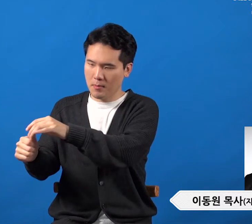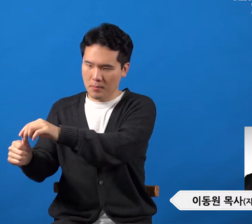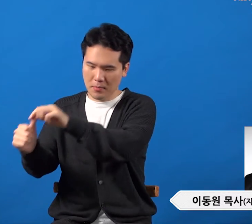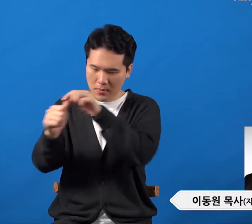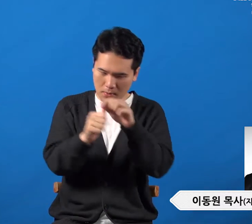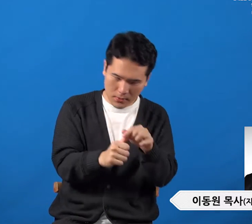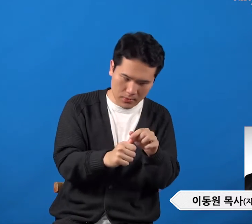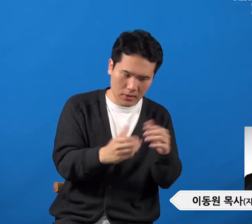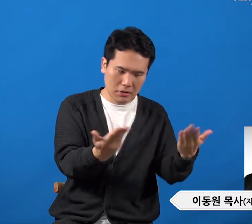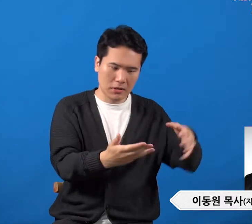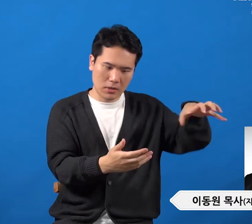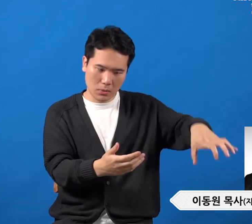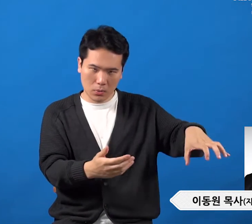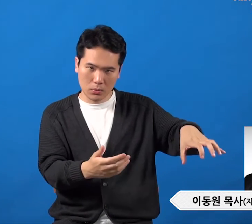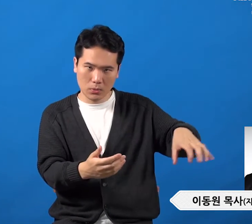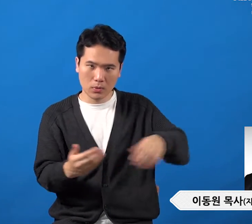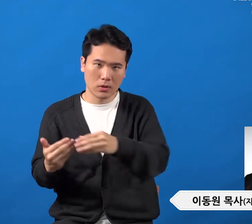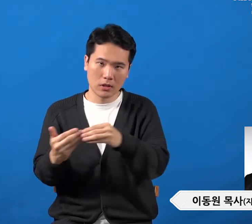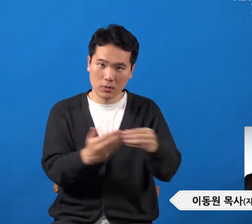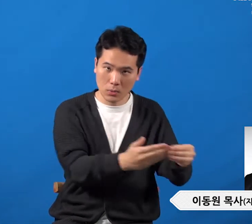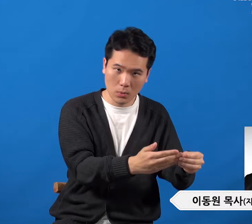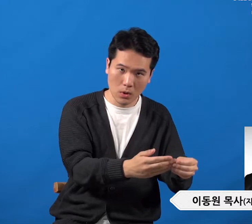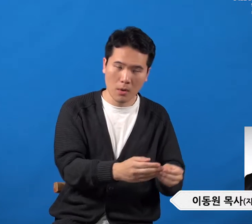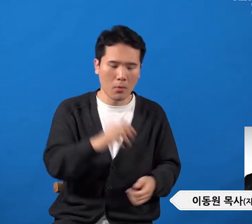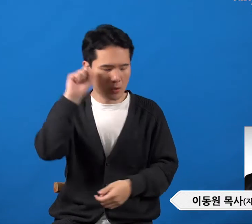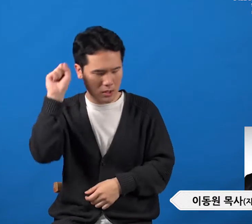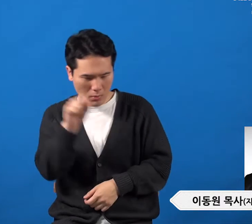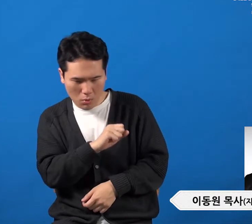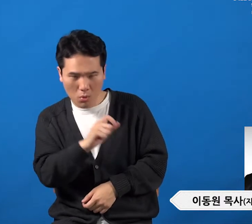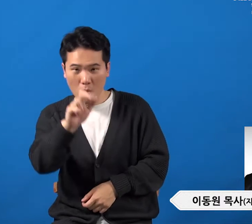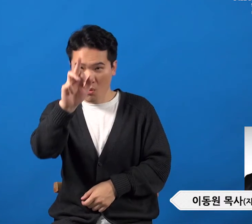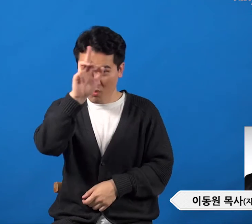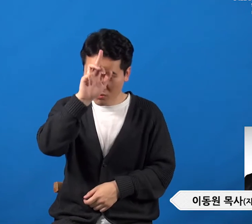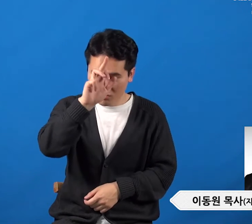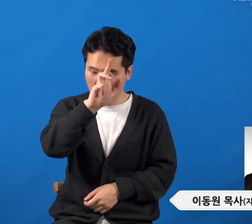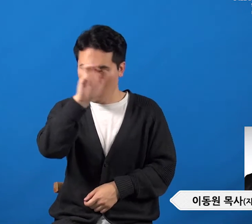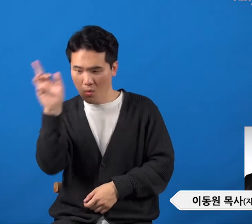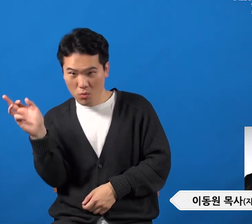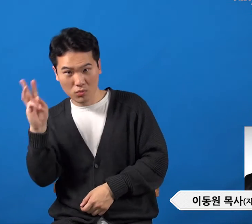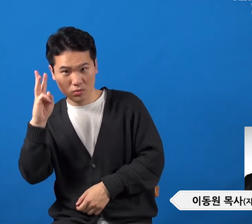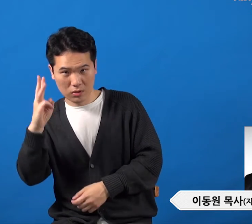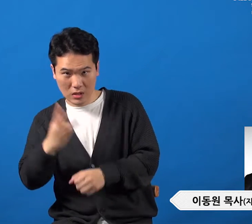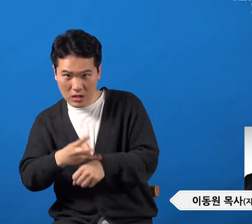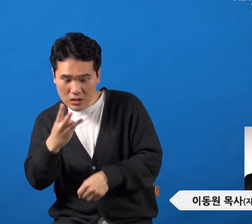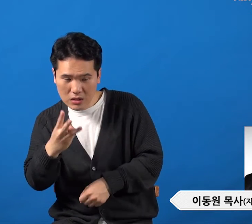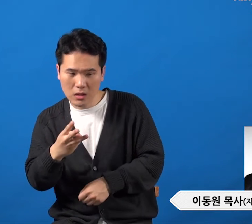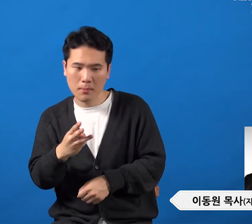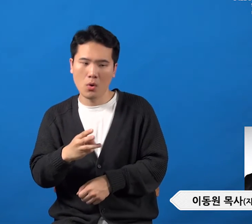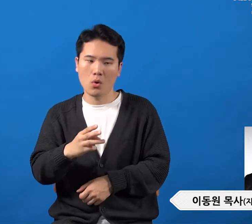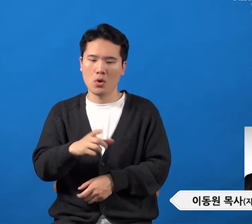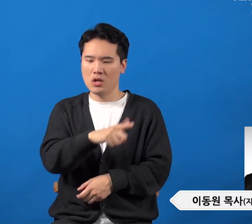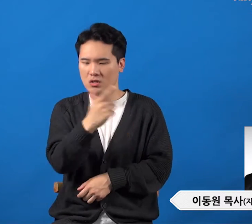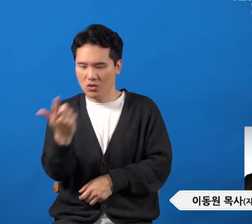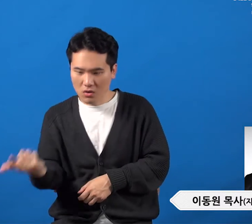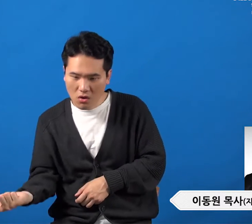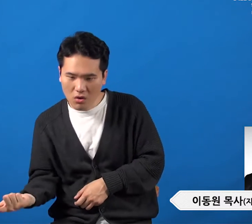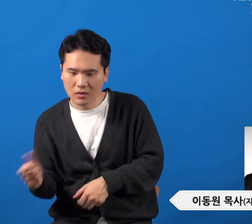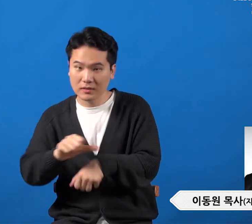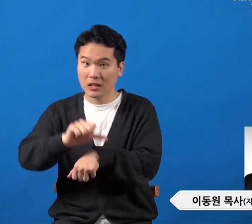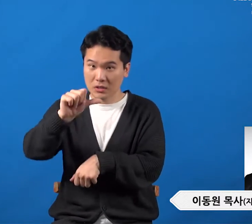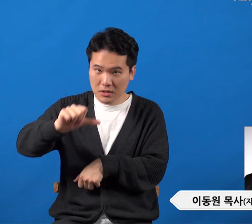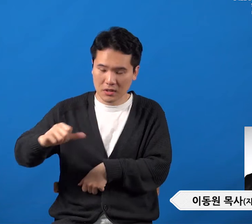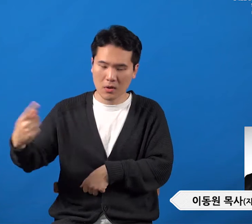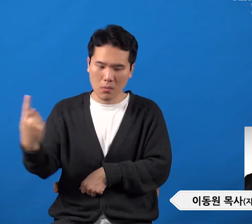일꾼, 한 12시에 와서 일하는 일꾼, 오후 3시에 와서 일하는 일꾼, 하루 다 저물어 5시에 와서 일하는